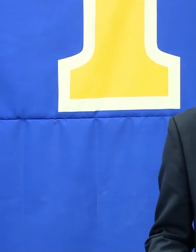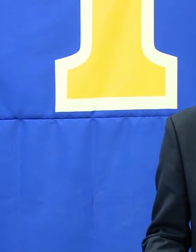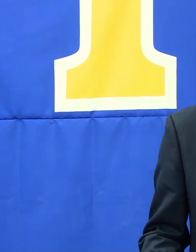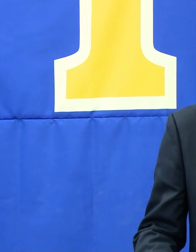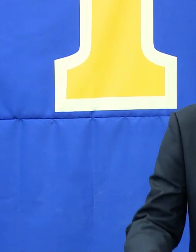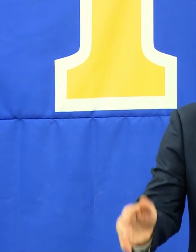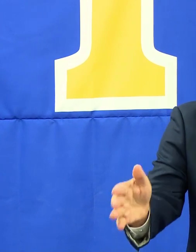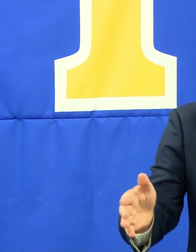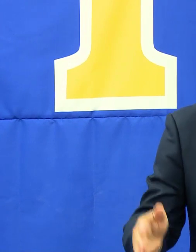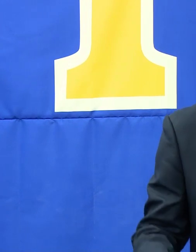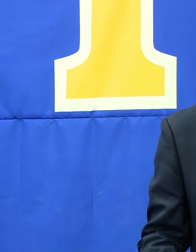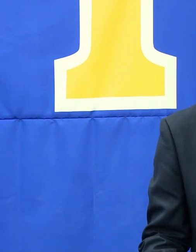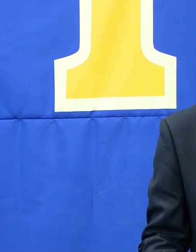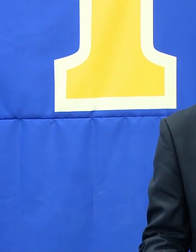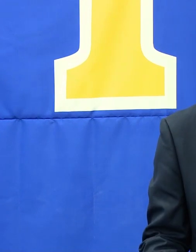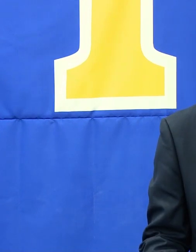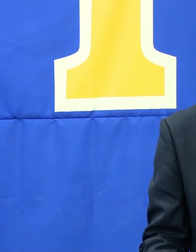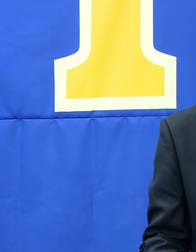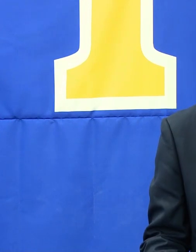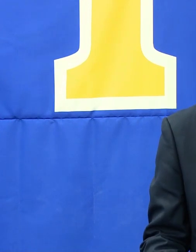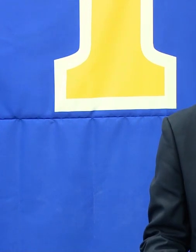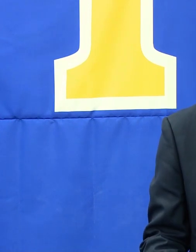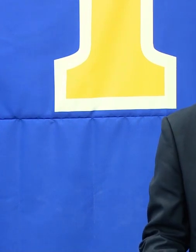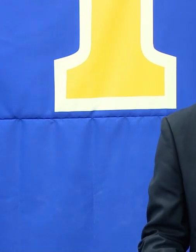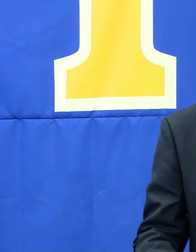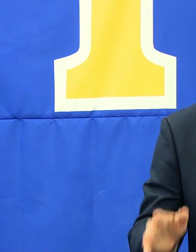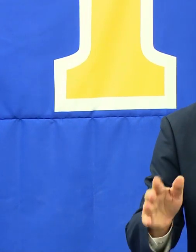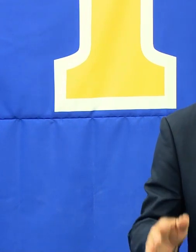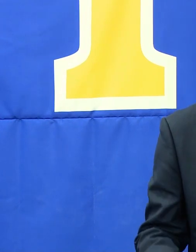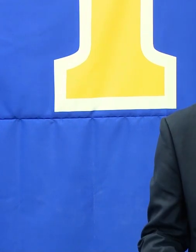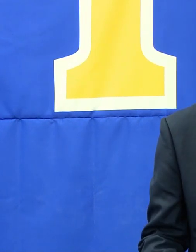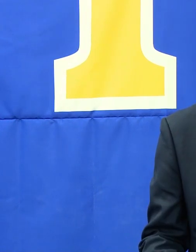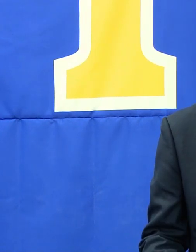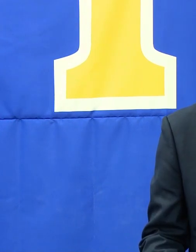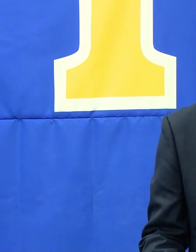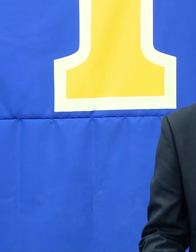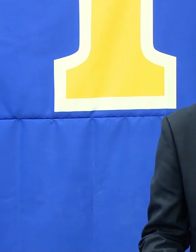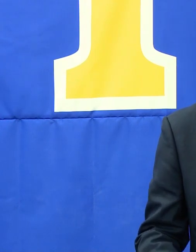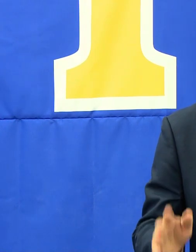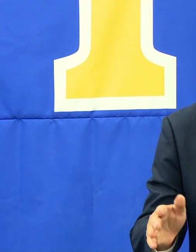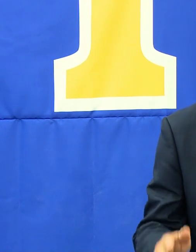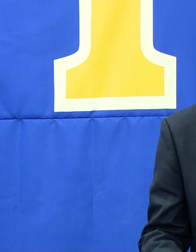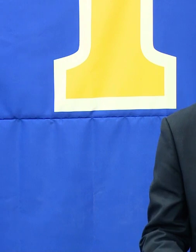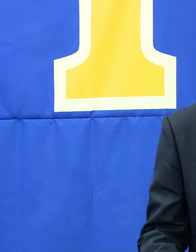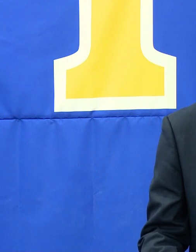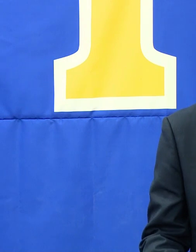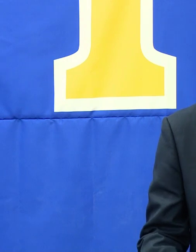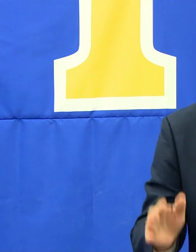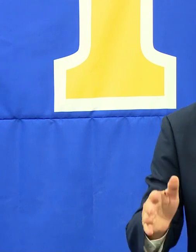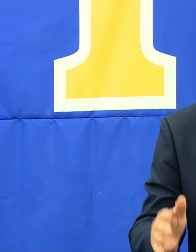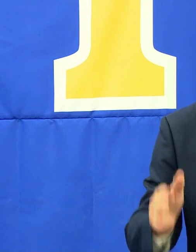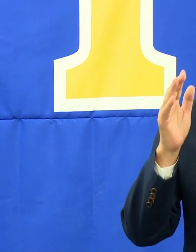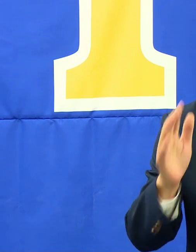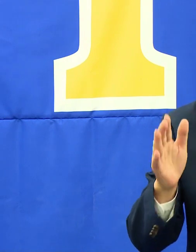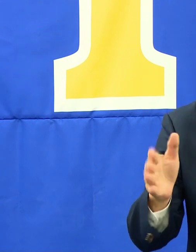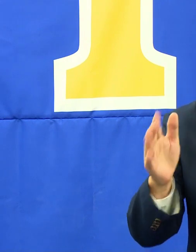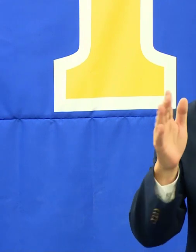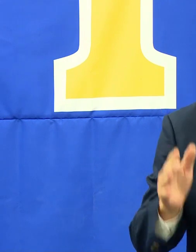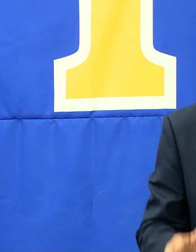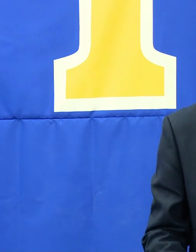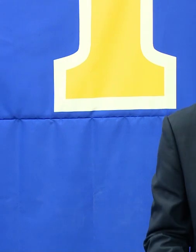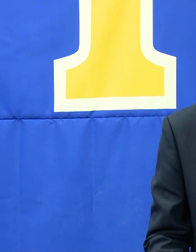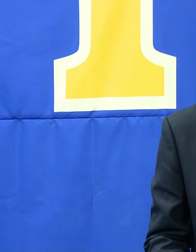앞으로 우리 엄태준 우리 시장 후보님 재선되시면 제가 국회에서 우리 이천시